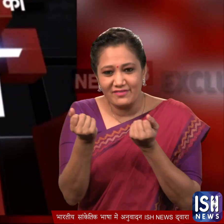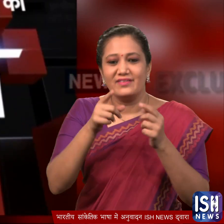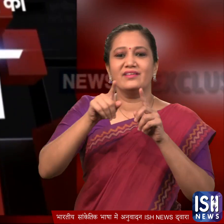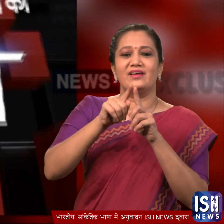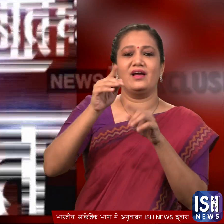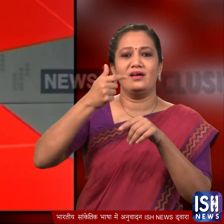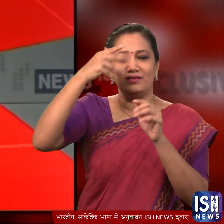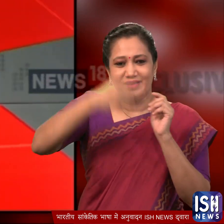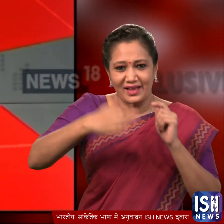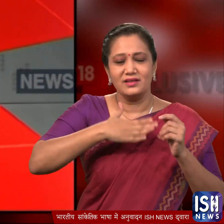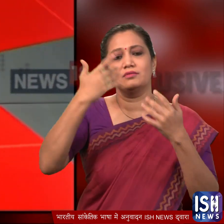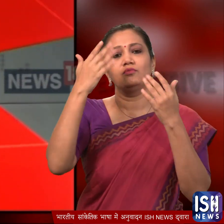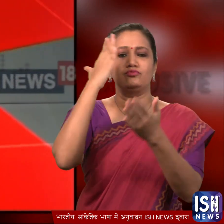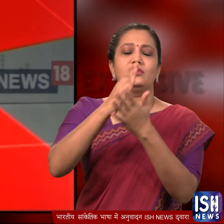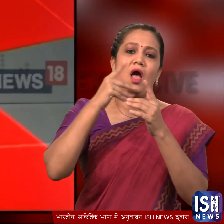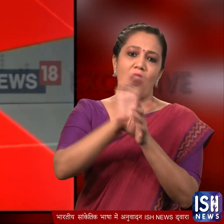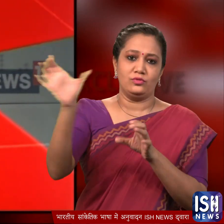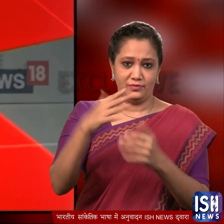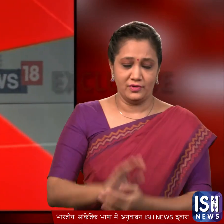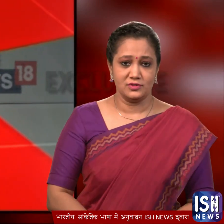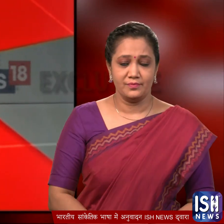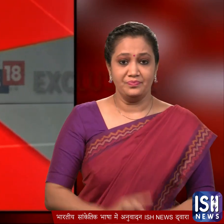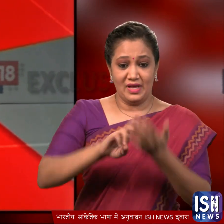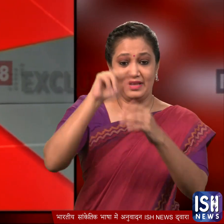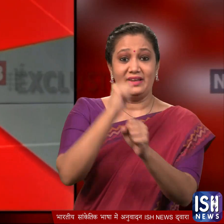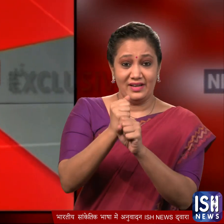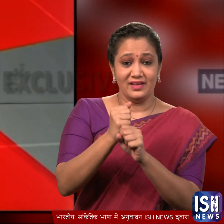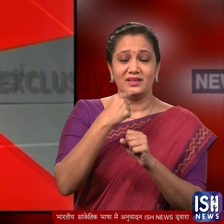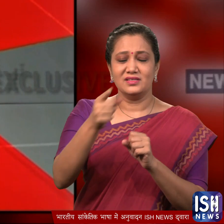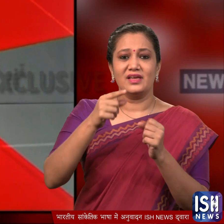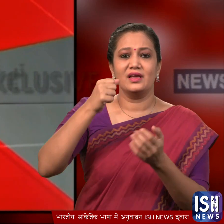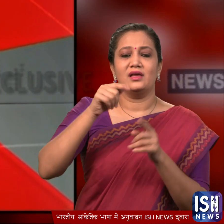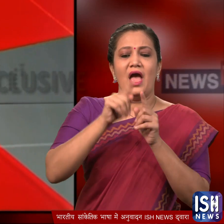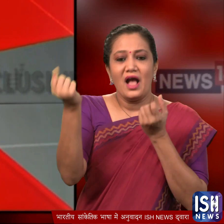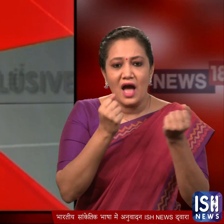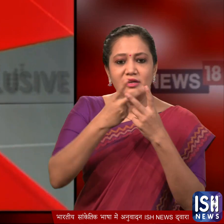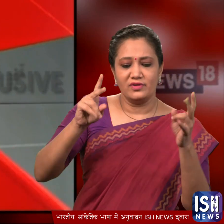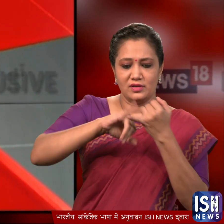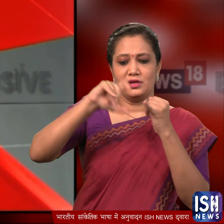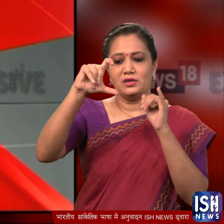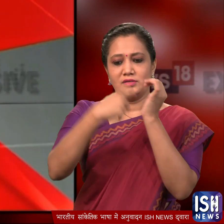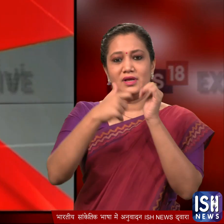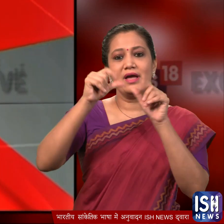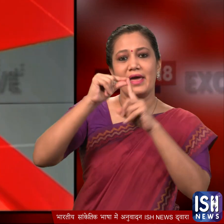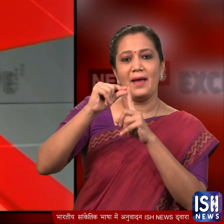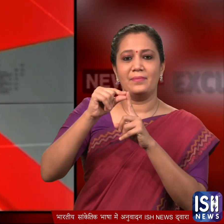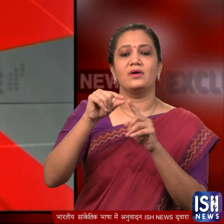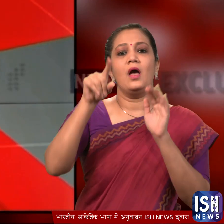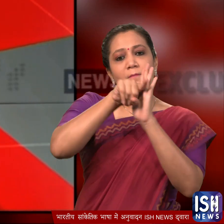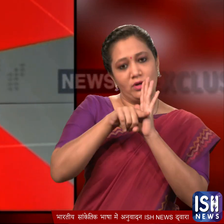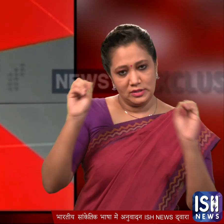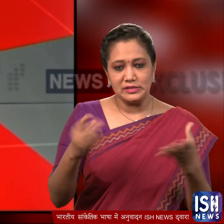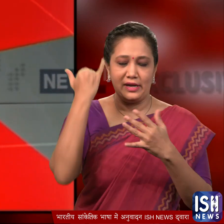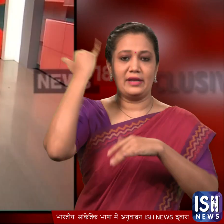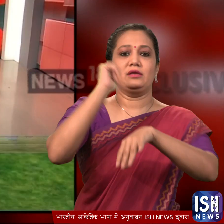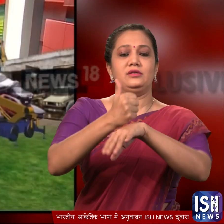गया। केंद्रीय सड़क परिवहन मंत्री नितिन गडकरी ने लोकसभा में गाड़ियों के लिए स्क्रैप पॉलिसी का ऐलान कर दिया। न्यूज़ 18 के रवि सिंह की